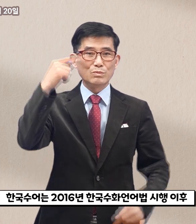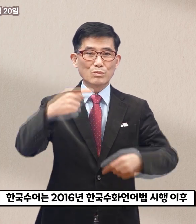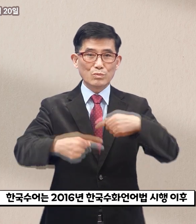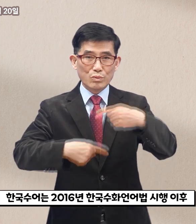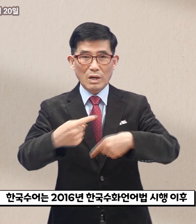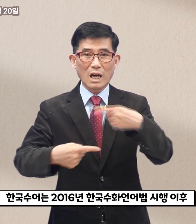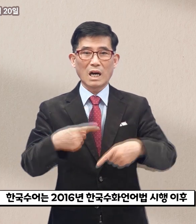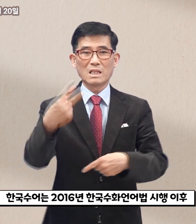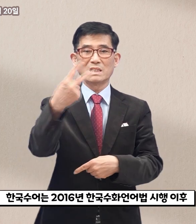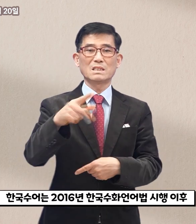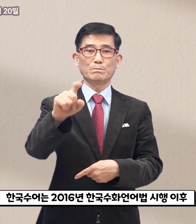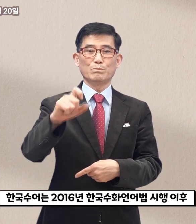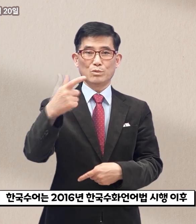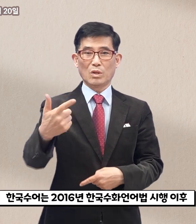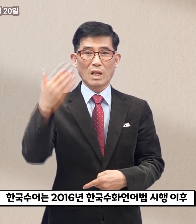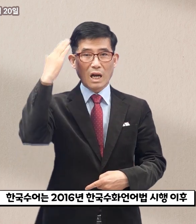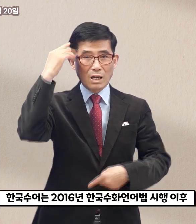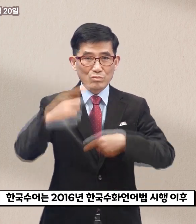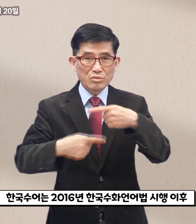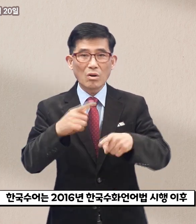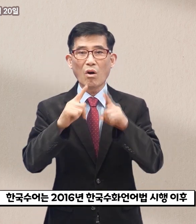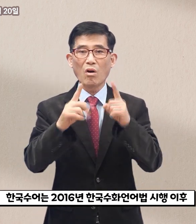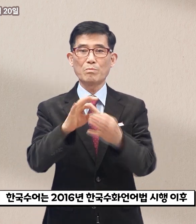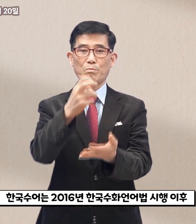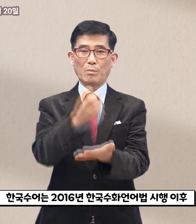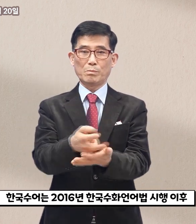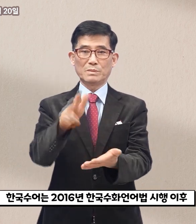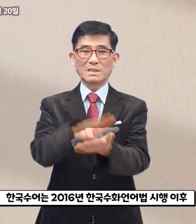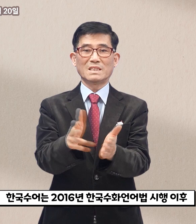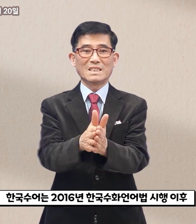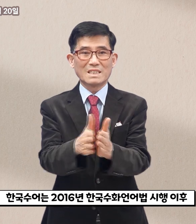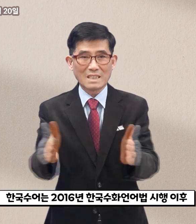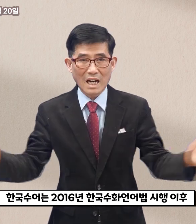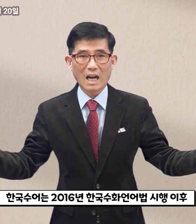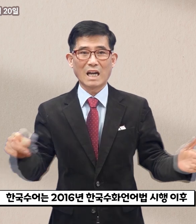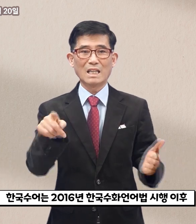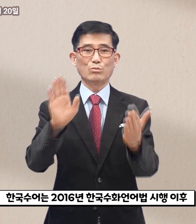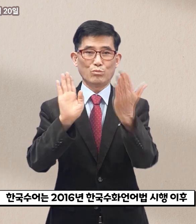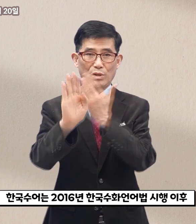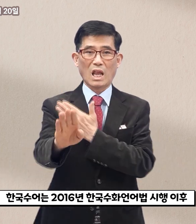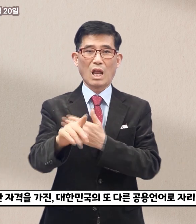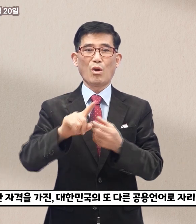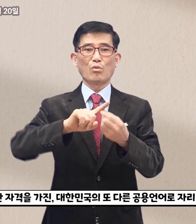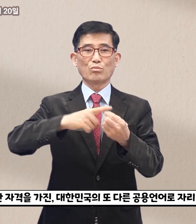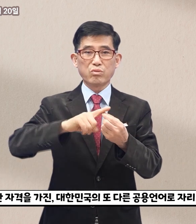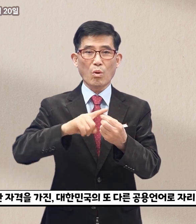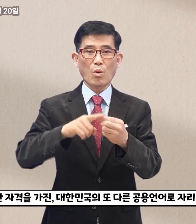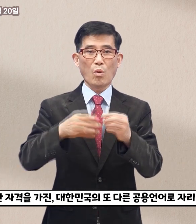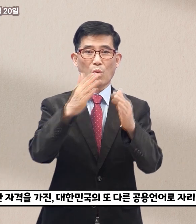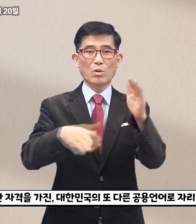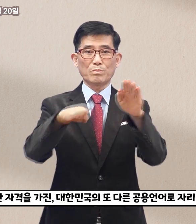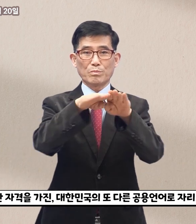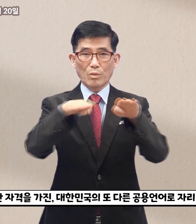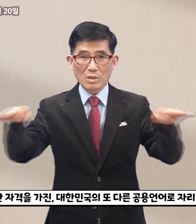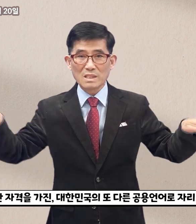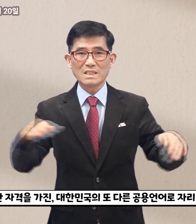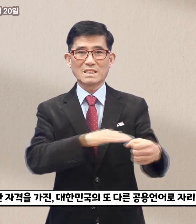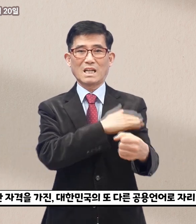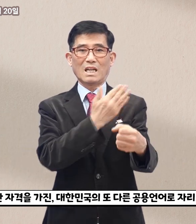한국수어는 2016년 한국수어언어법 시행 이후 국어와 동등한 자격을